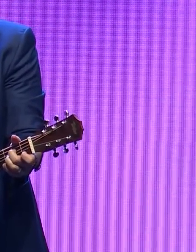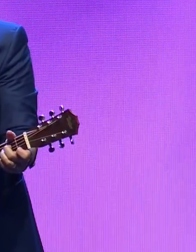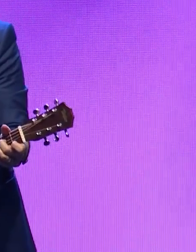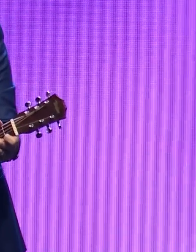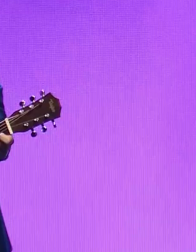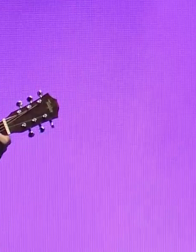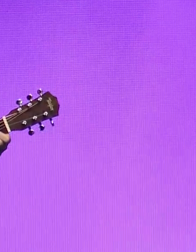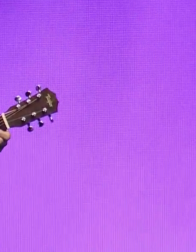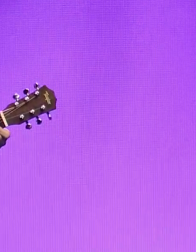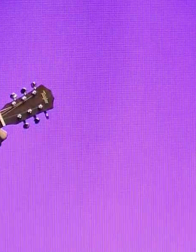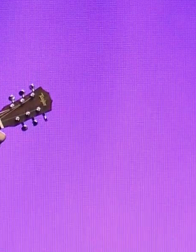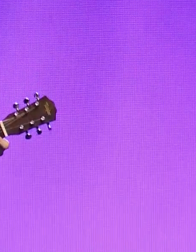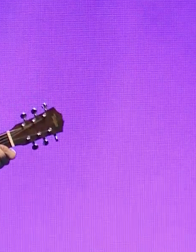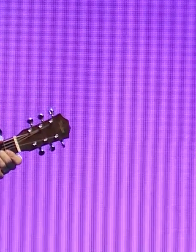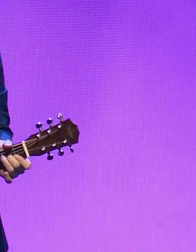lepaskan